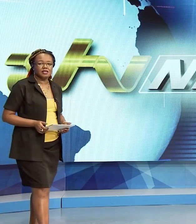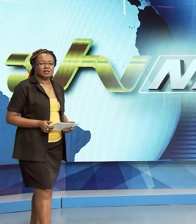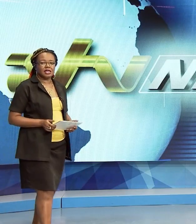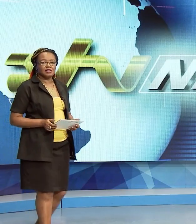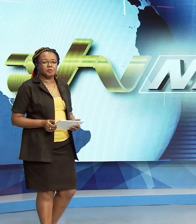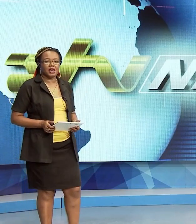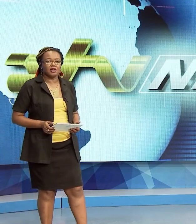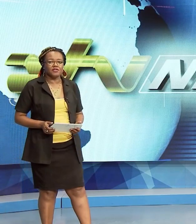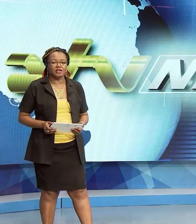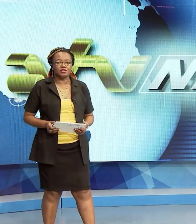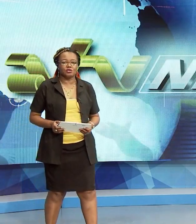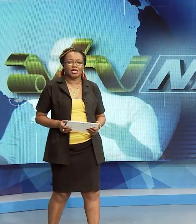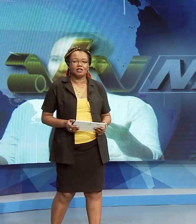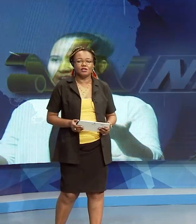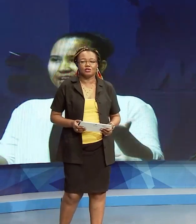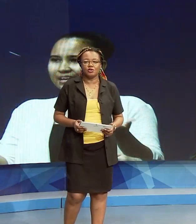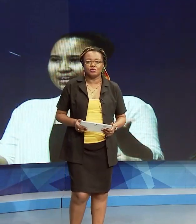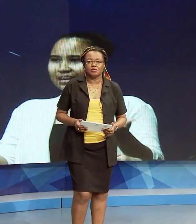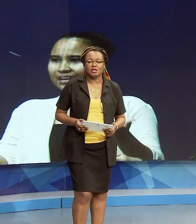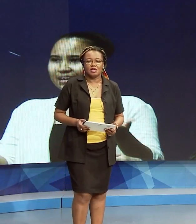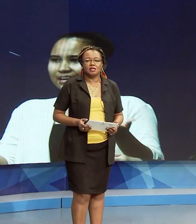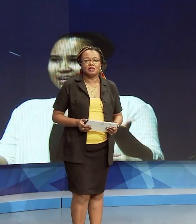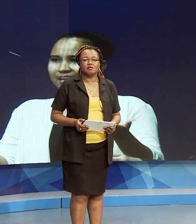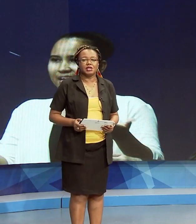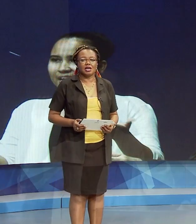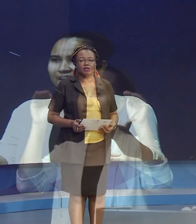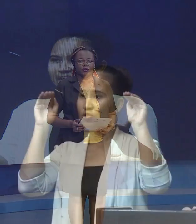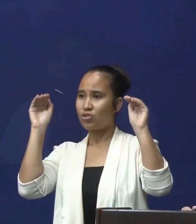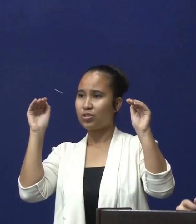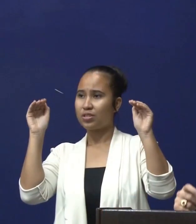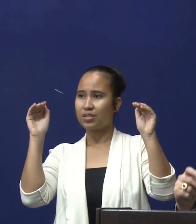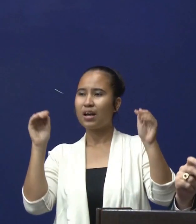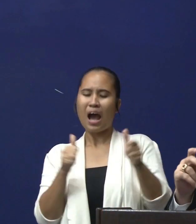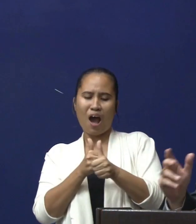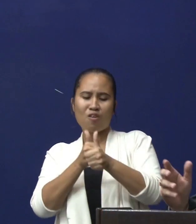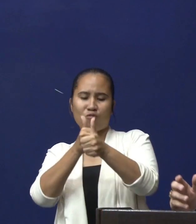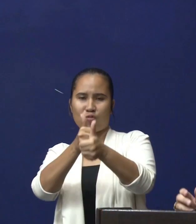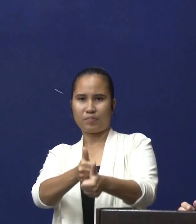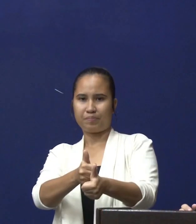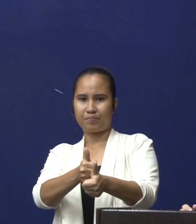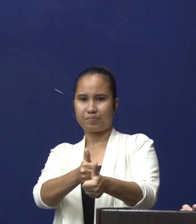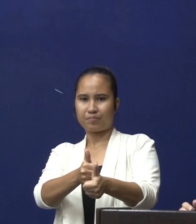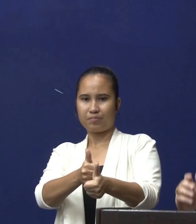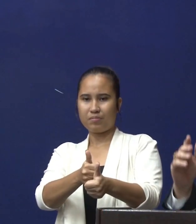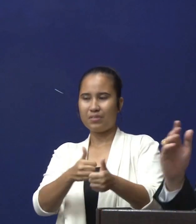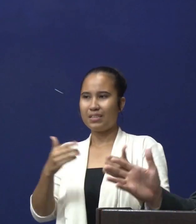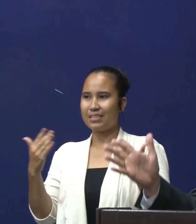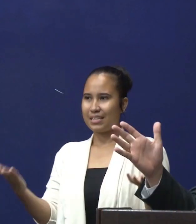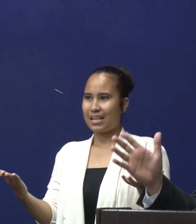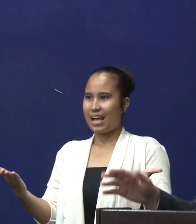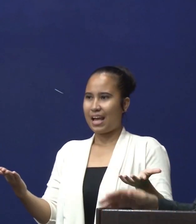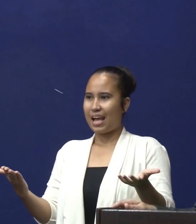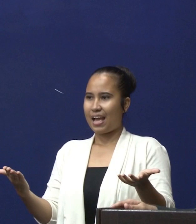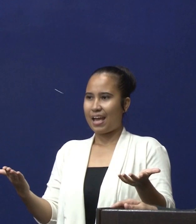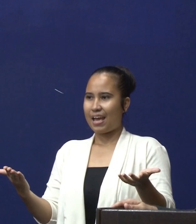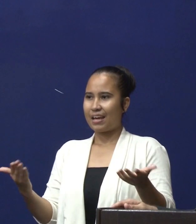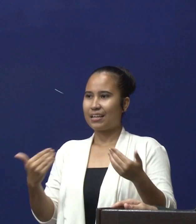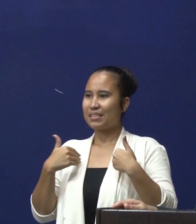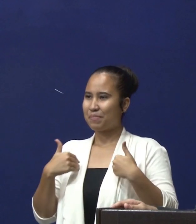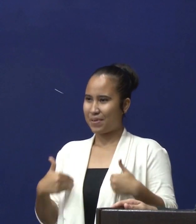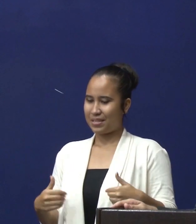Tot op heden is er geen sprake van een totale lockdown. Dit benadrukt vice-president Ashwin Adin gisteren op de